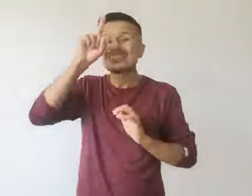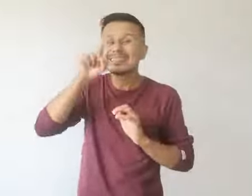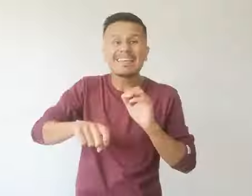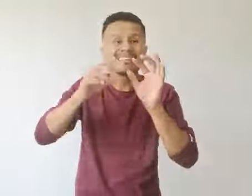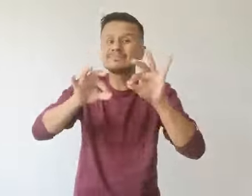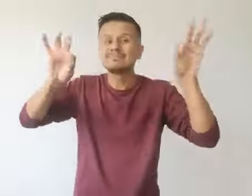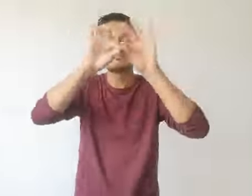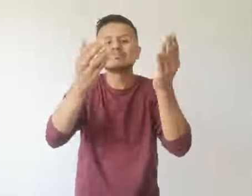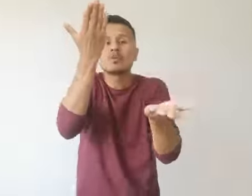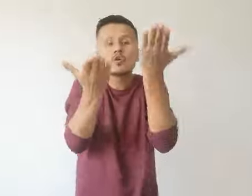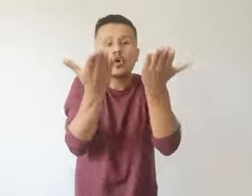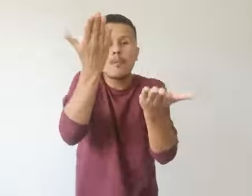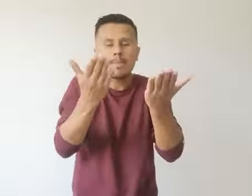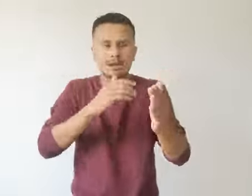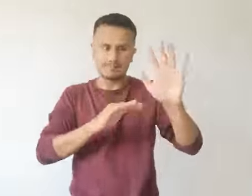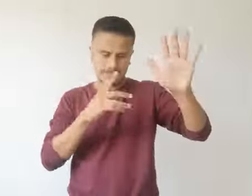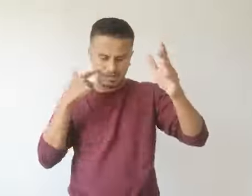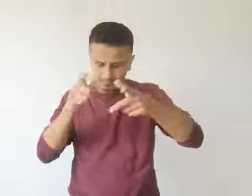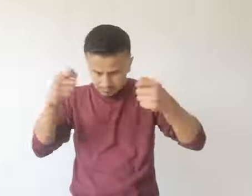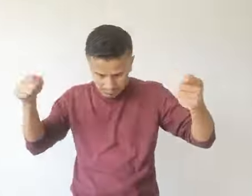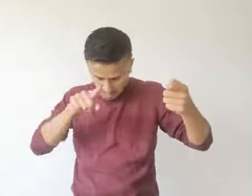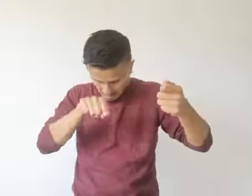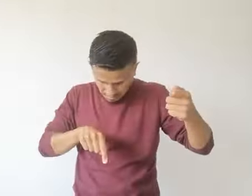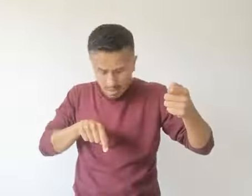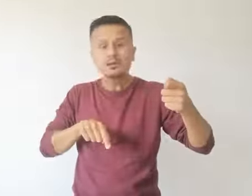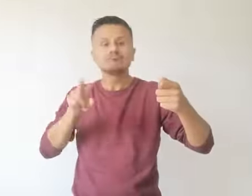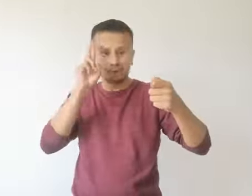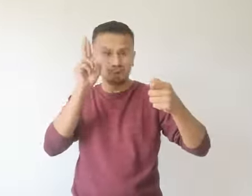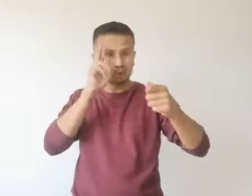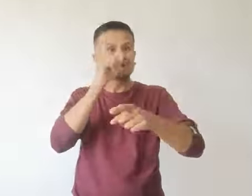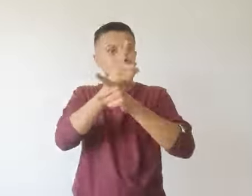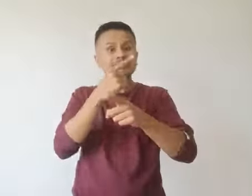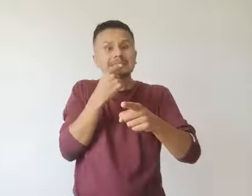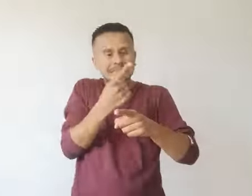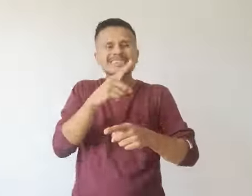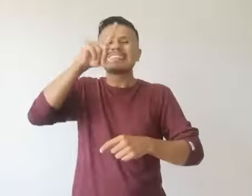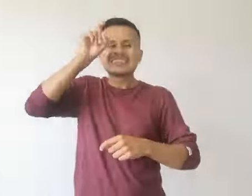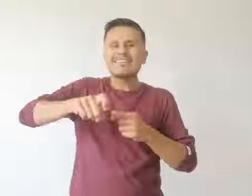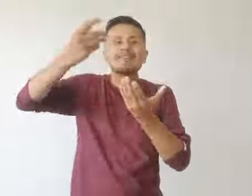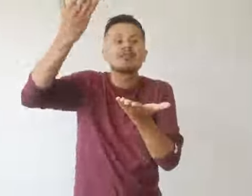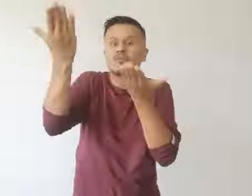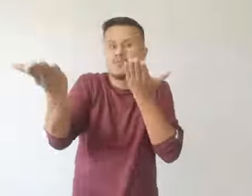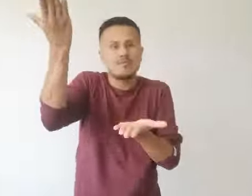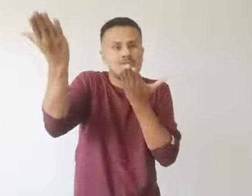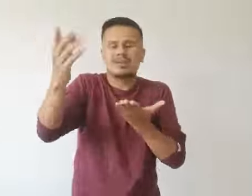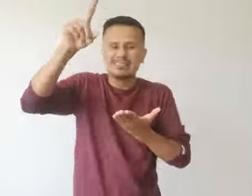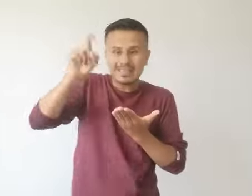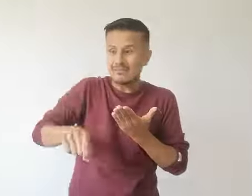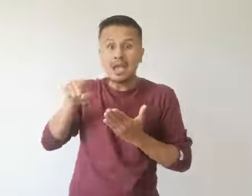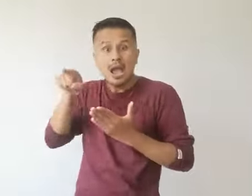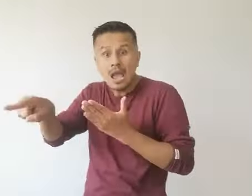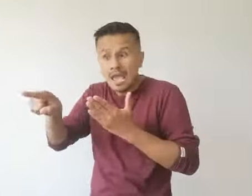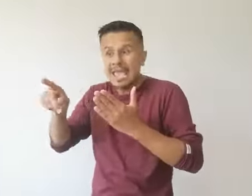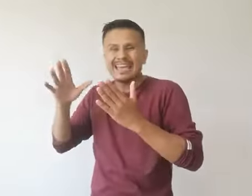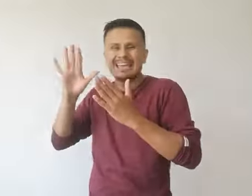es. Déjame leer más adelante. Tienes razón. Aquí dicen que se comparará el ADN de los restos de Sevilla con los de